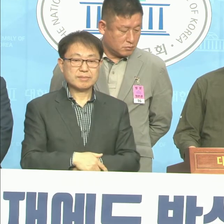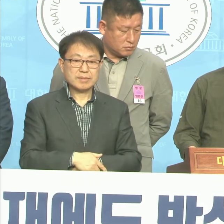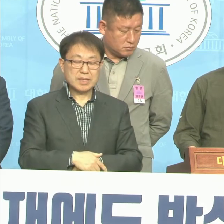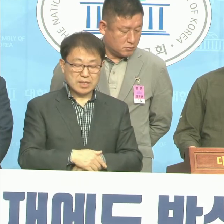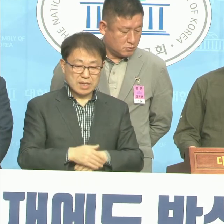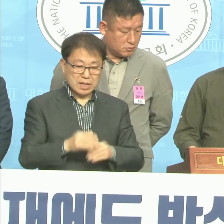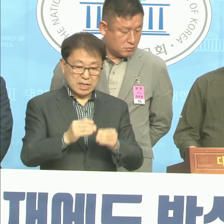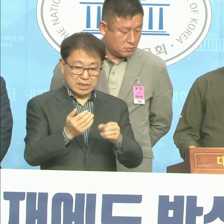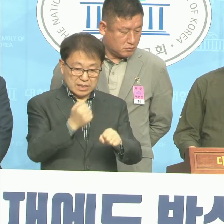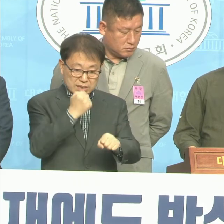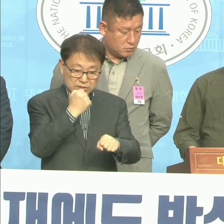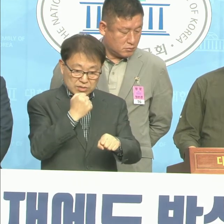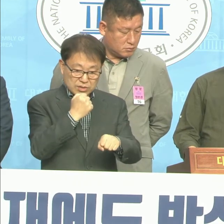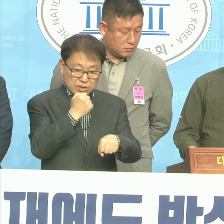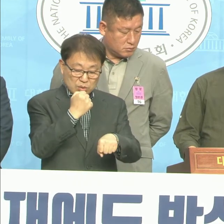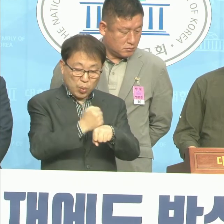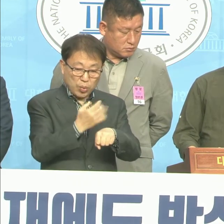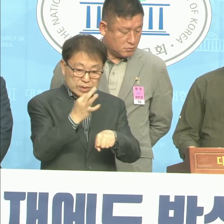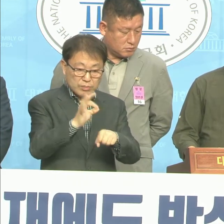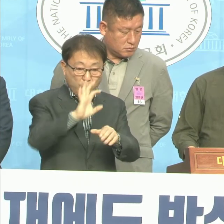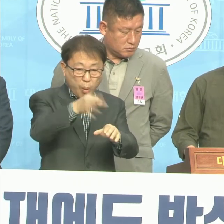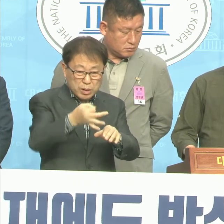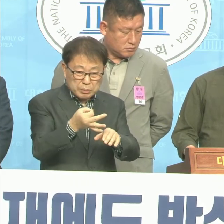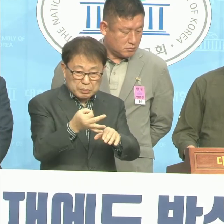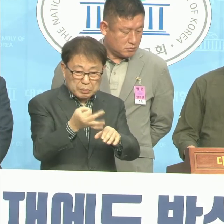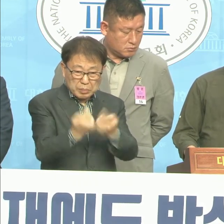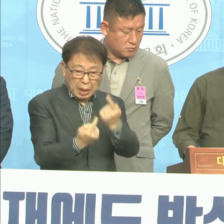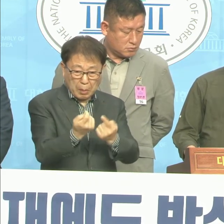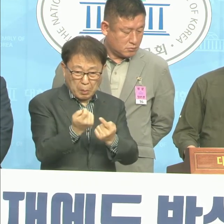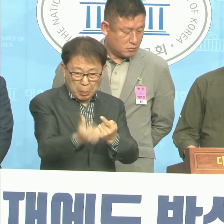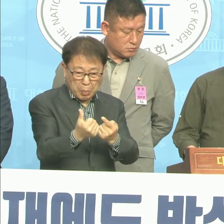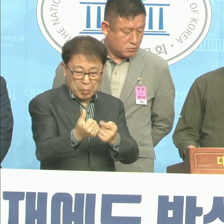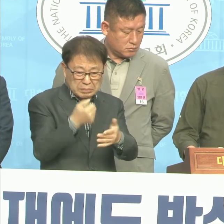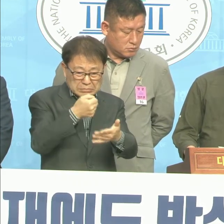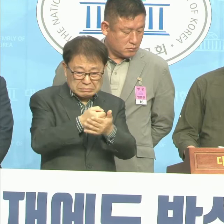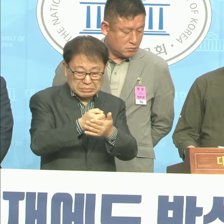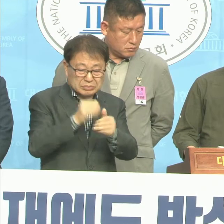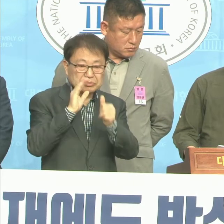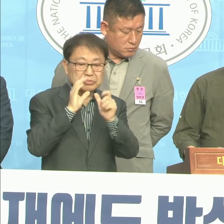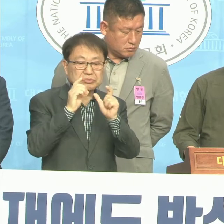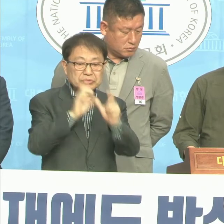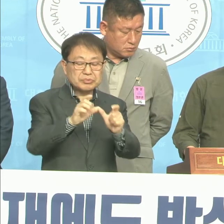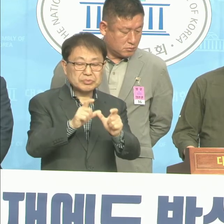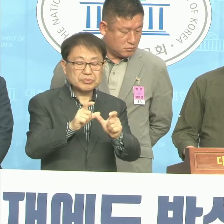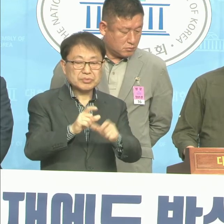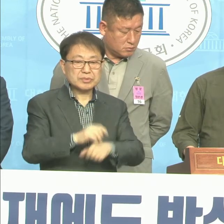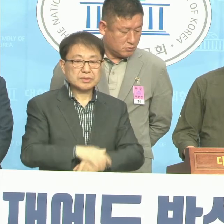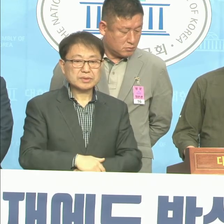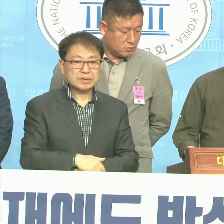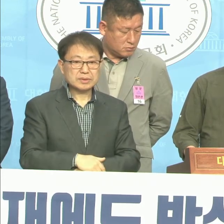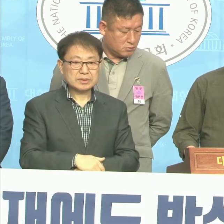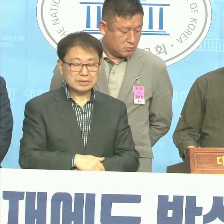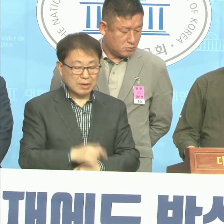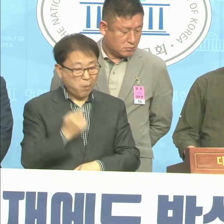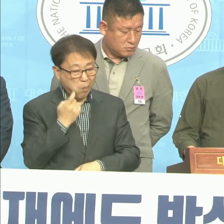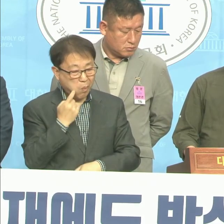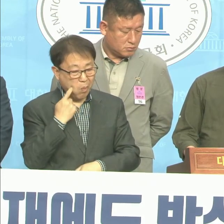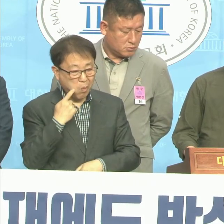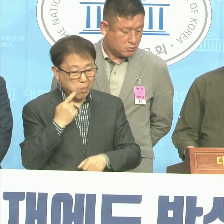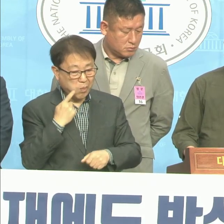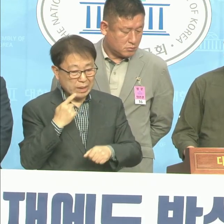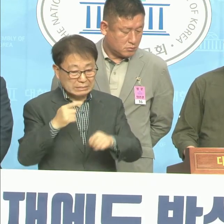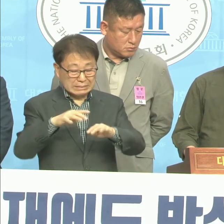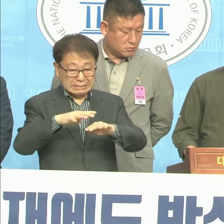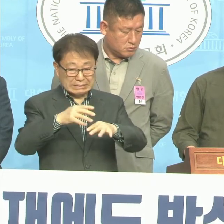공사대금 은 종업원 임금 도 안되게 일반 결 정 우 법정 뱀 핏 짜맞추기 히어로 확인증을